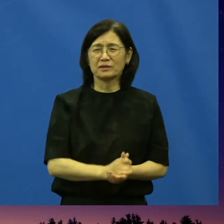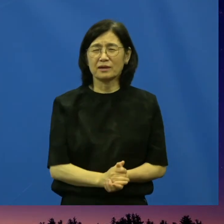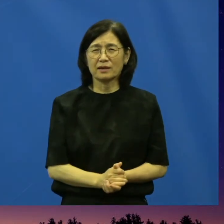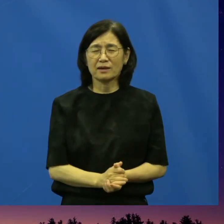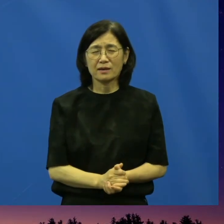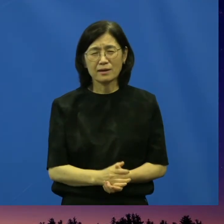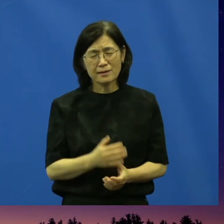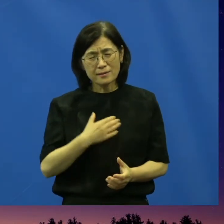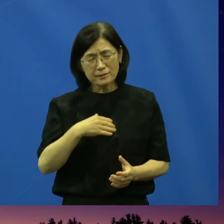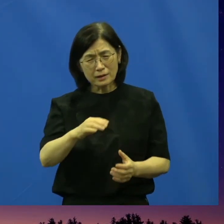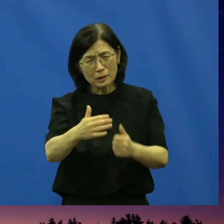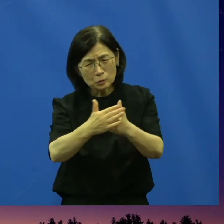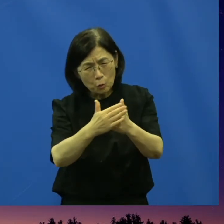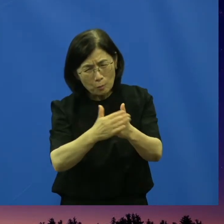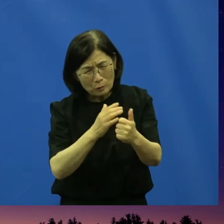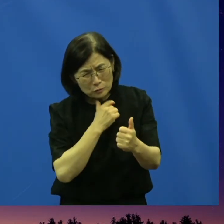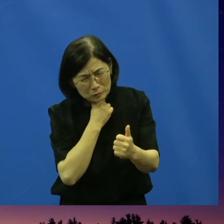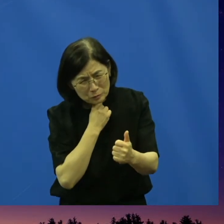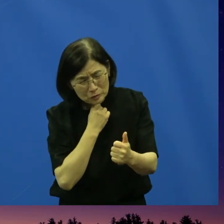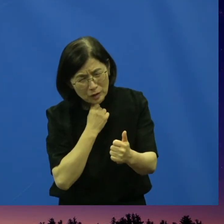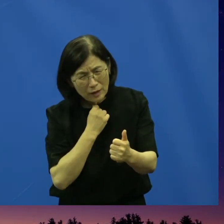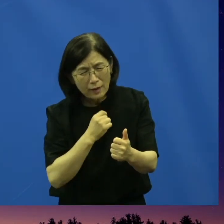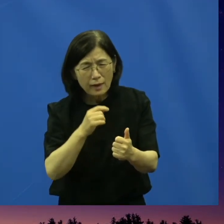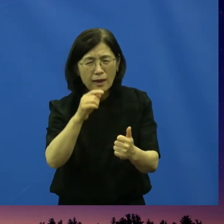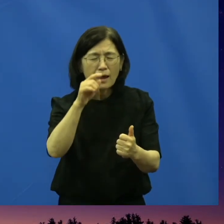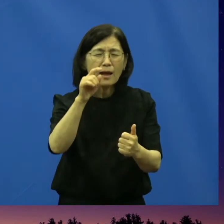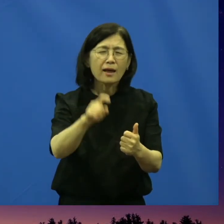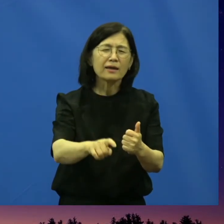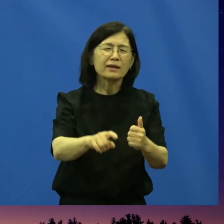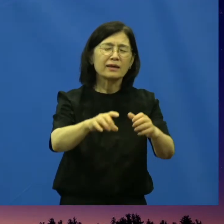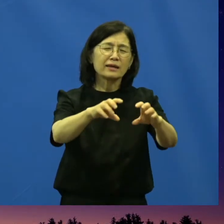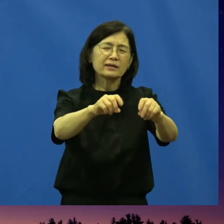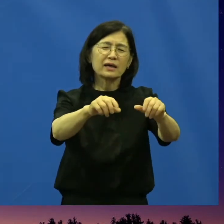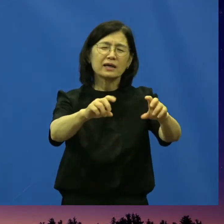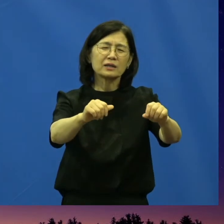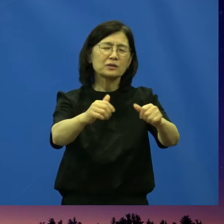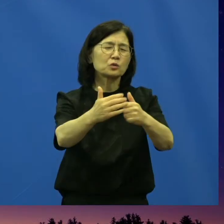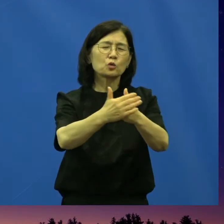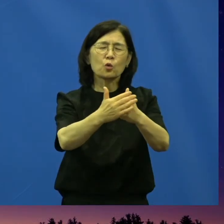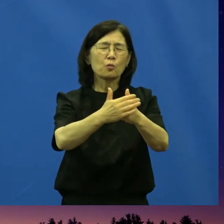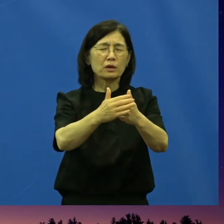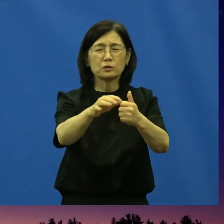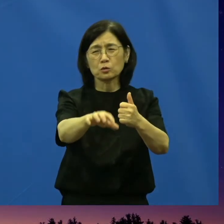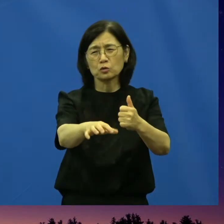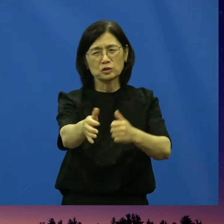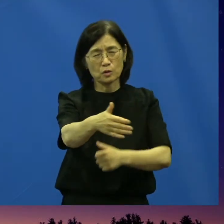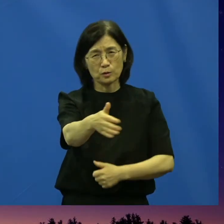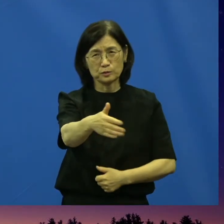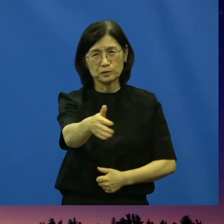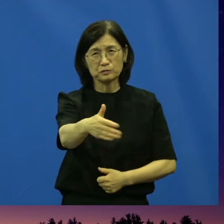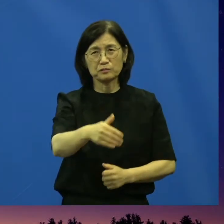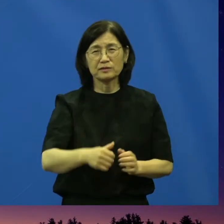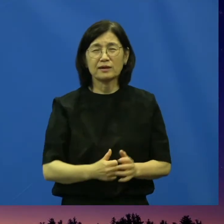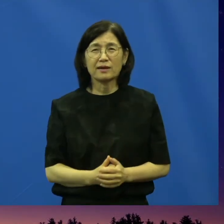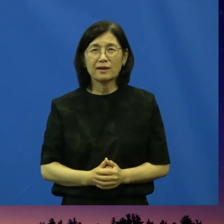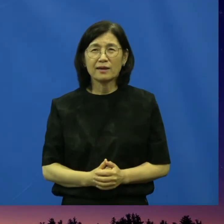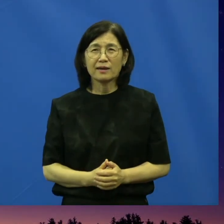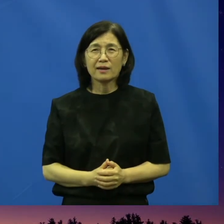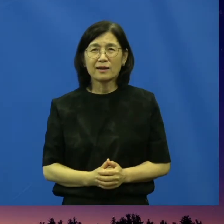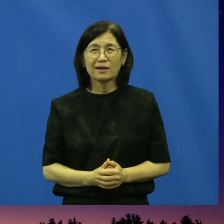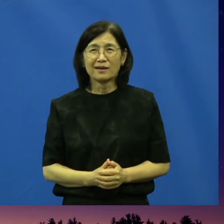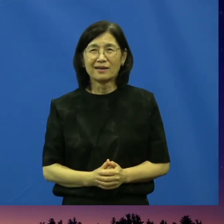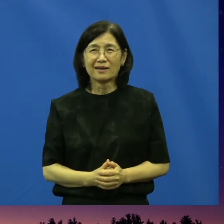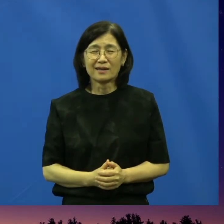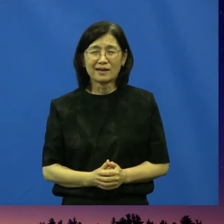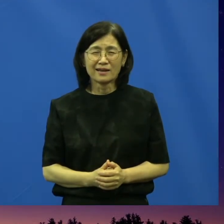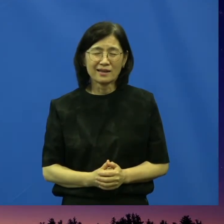도움을 받을 수 있느냐고. 내가 기댈 언덕이 있느냐는 거예요. 내가 기대려고 좀 했는데 그 사람이 옆으로